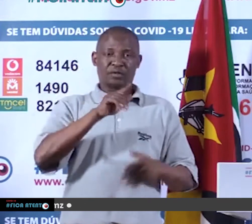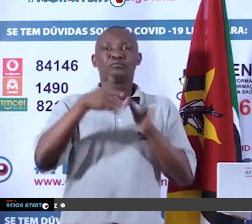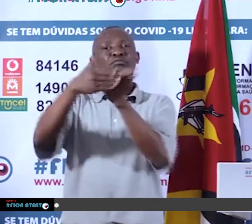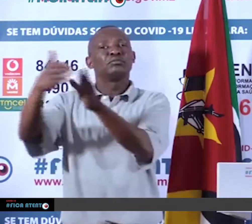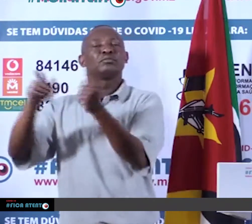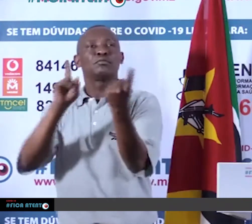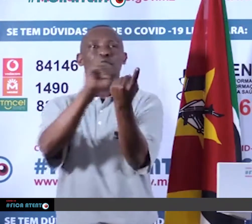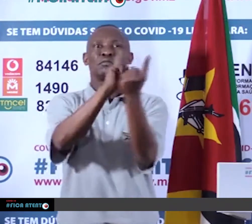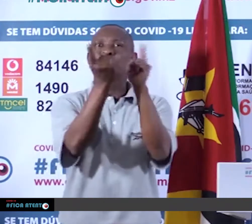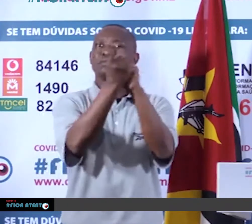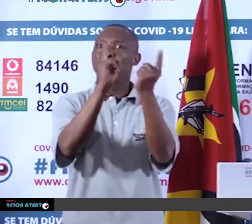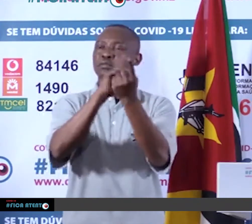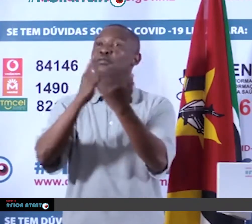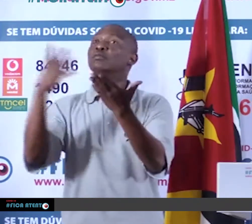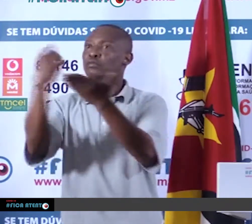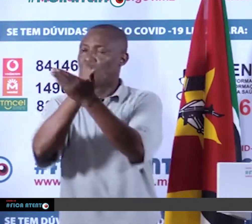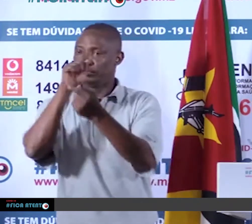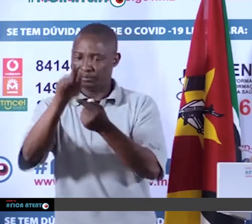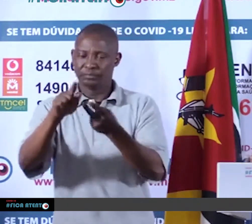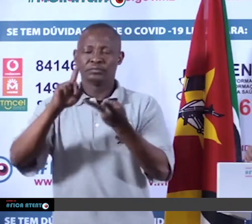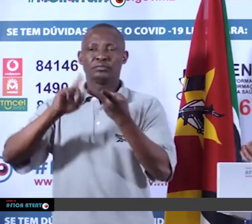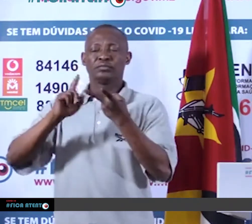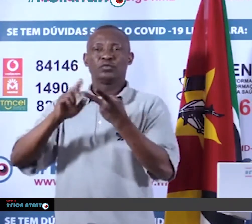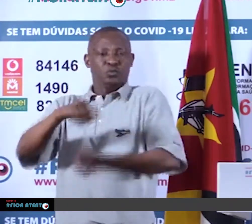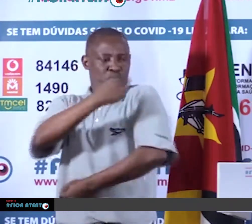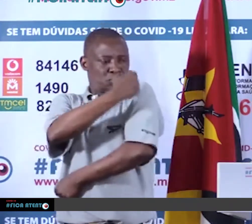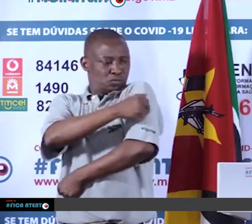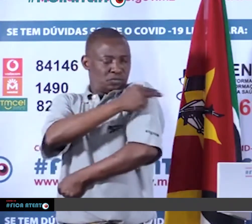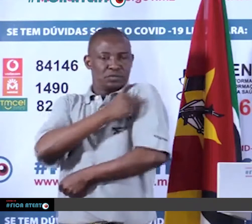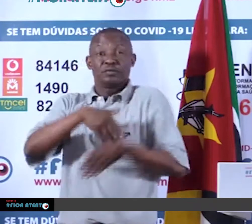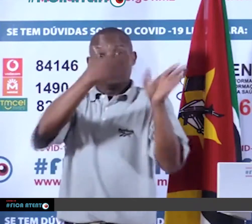da vigilância ativa nas nossas unidades sanitárias.